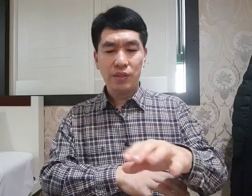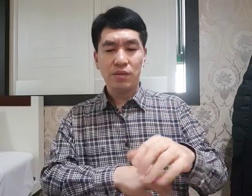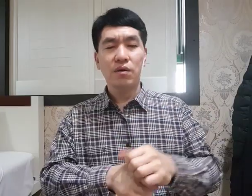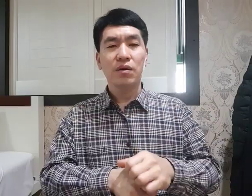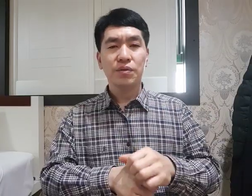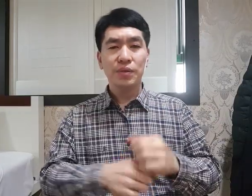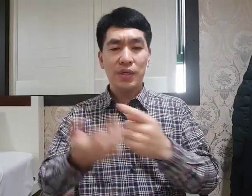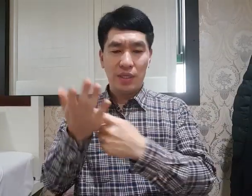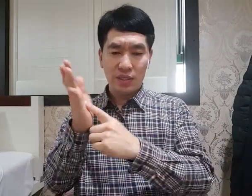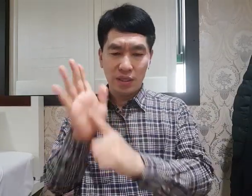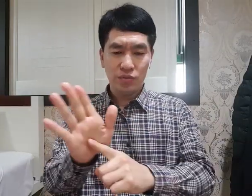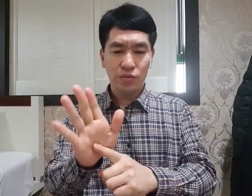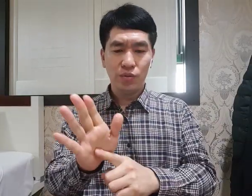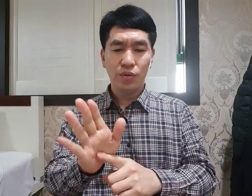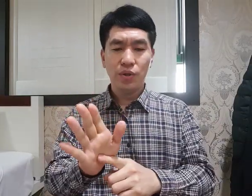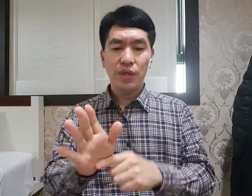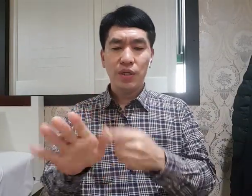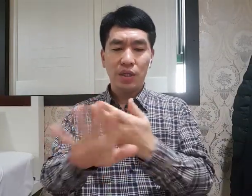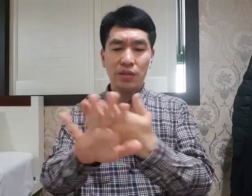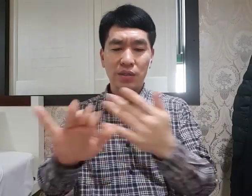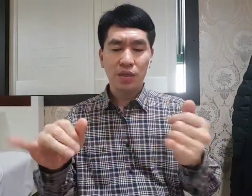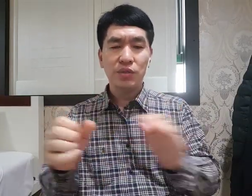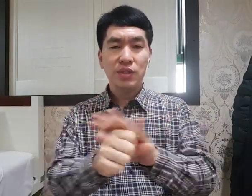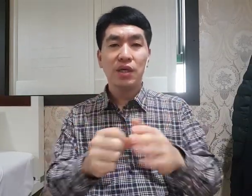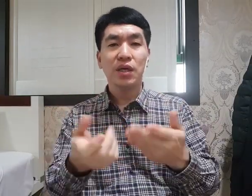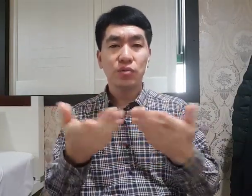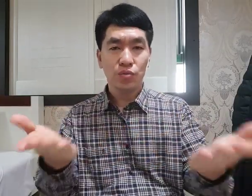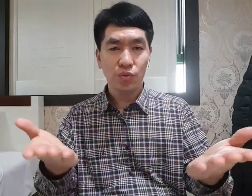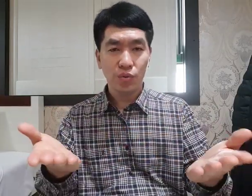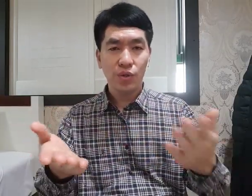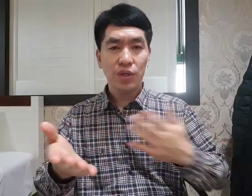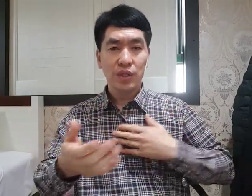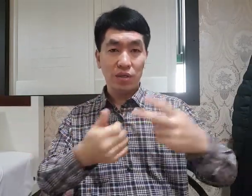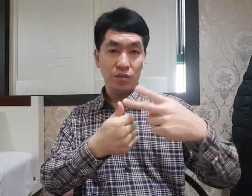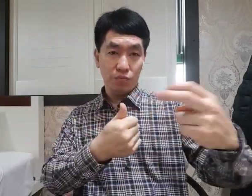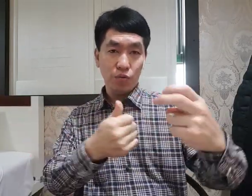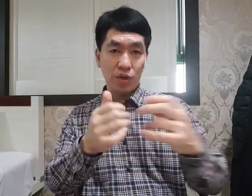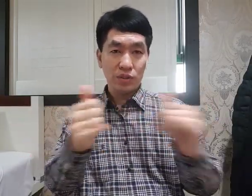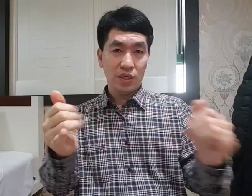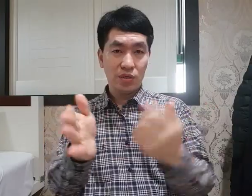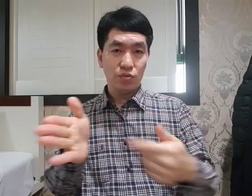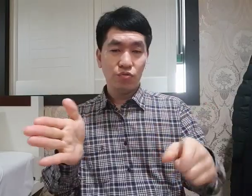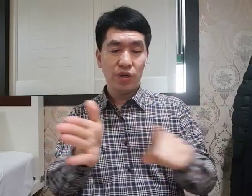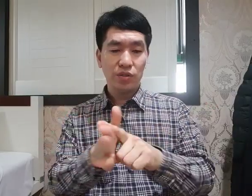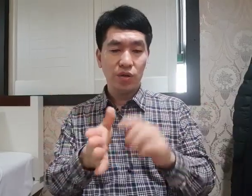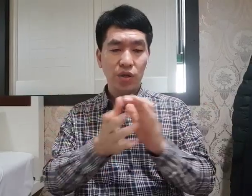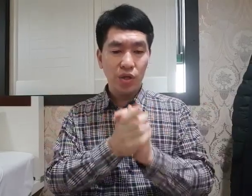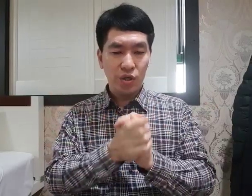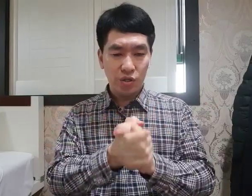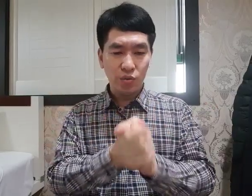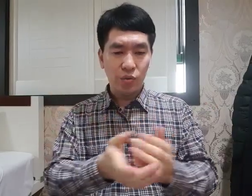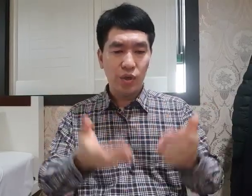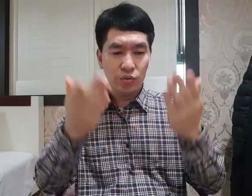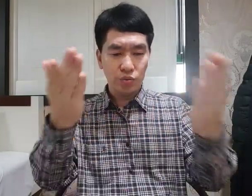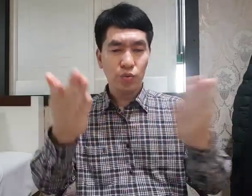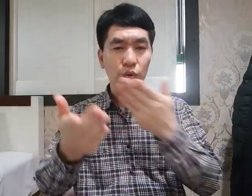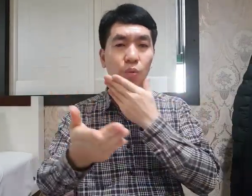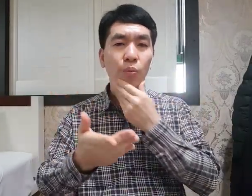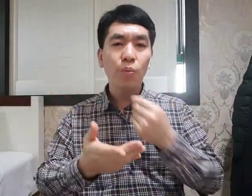앞에서 나타내주고 다른 사람을 사랑해주고 나를 미워하는 자를 위해서 기도해주고